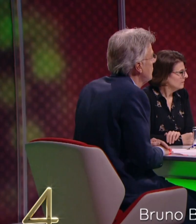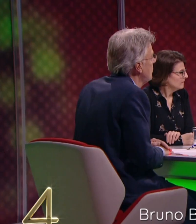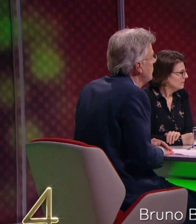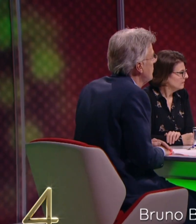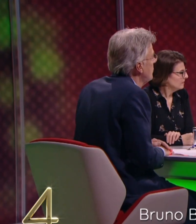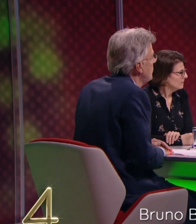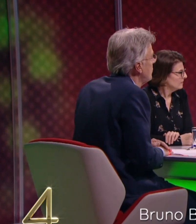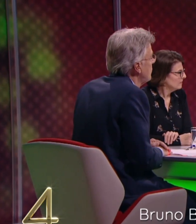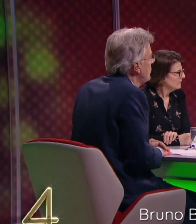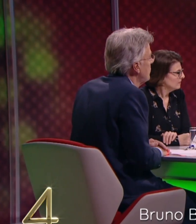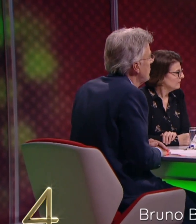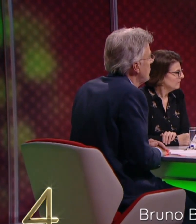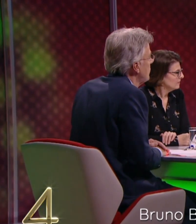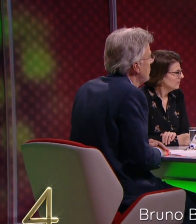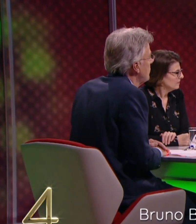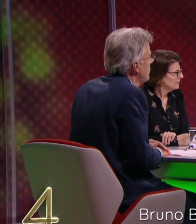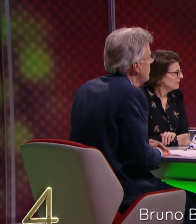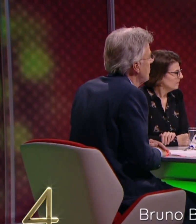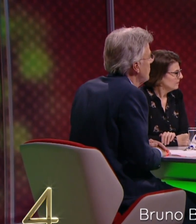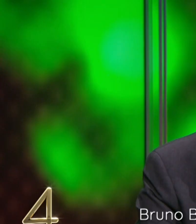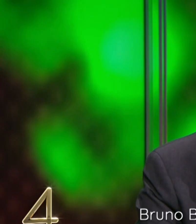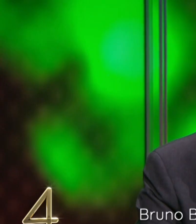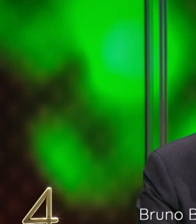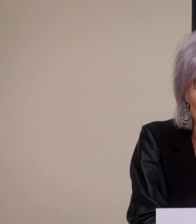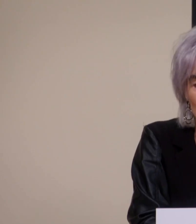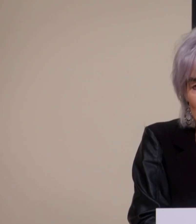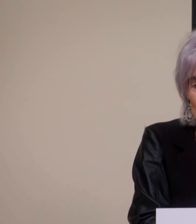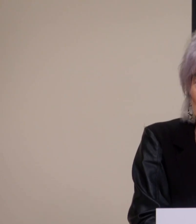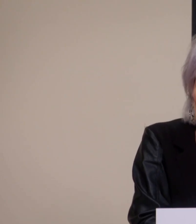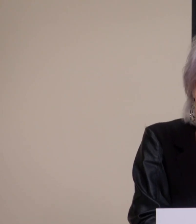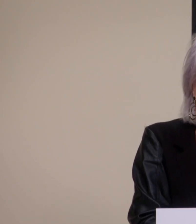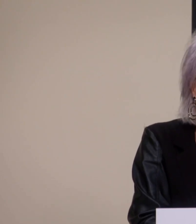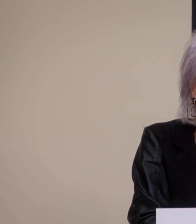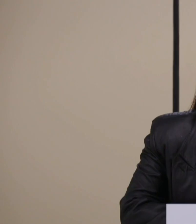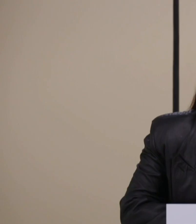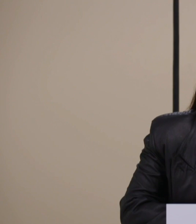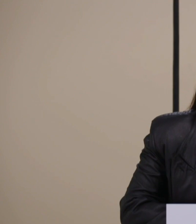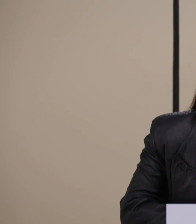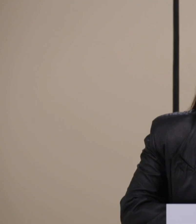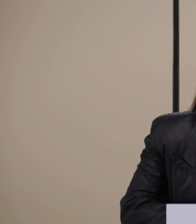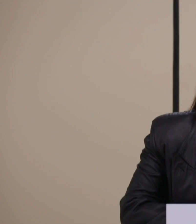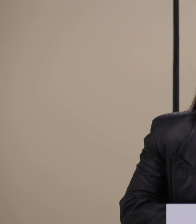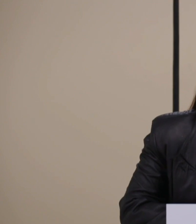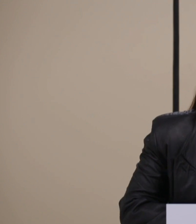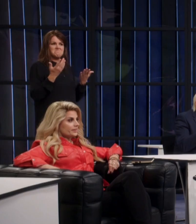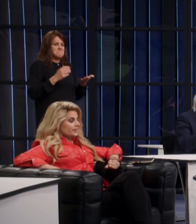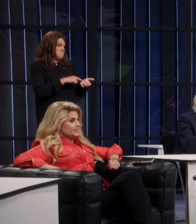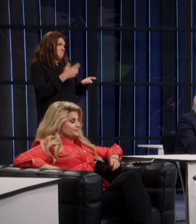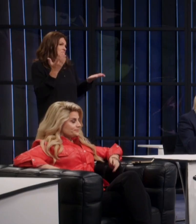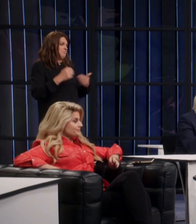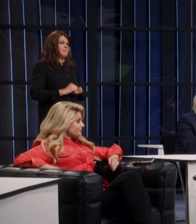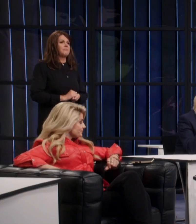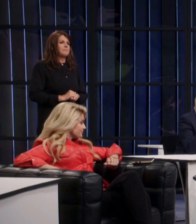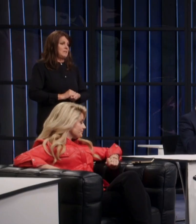bevestigd dat er een patiënt is met het coronavirus in... Ook dat is onbekend. Klopt. Ik hou